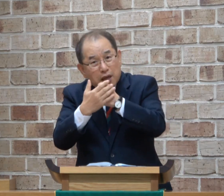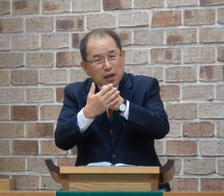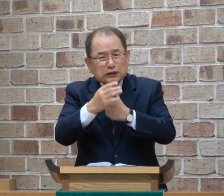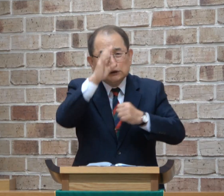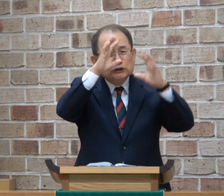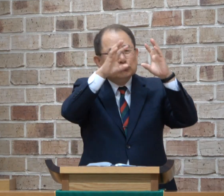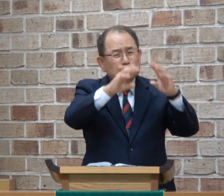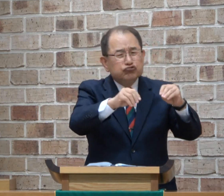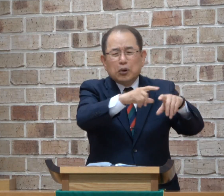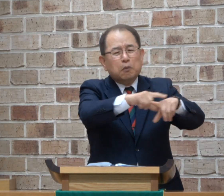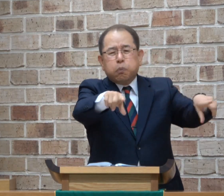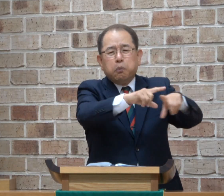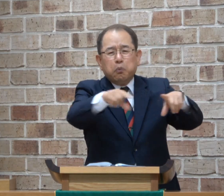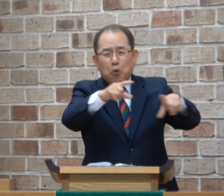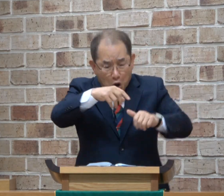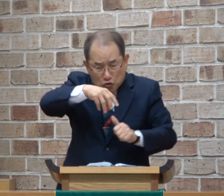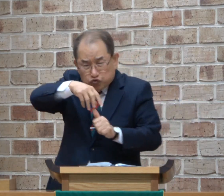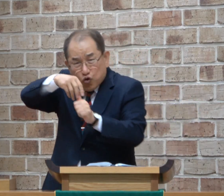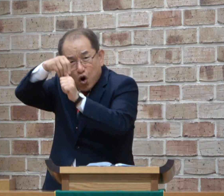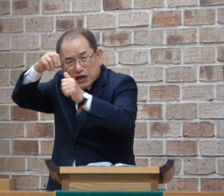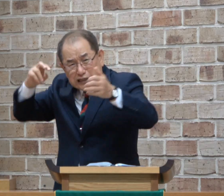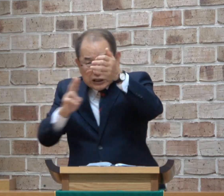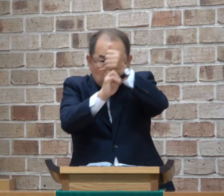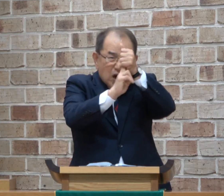그것은 치유보다 비교할 수 없습니다.